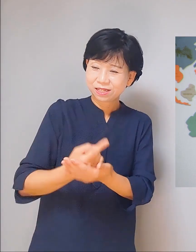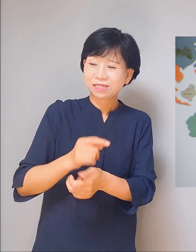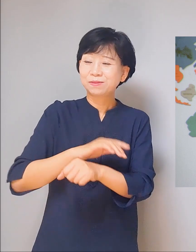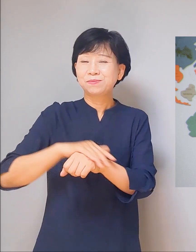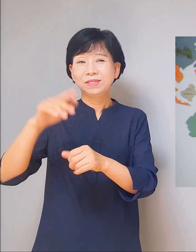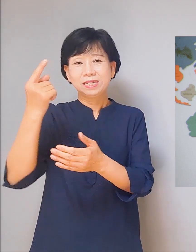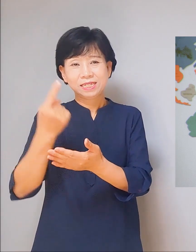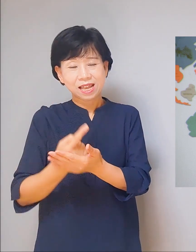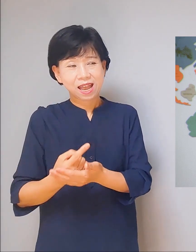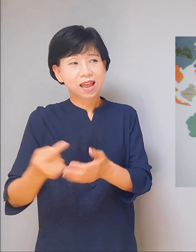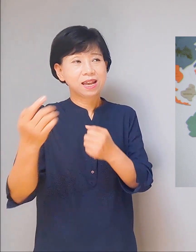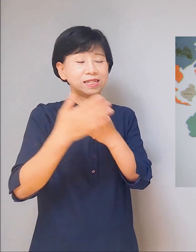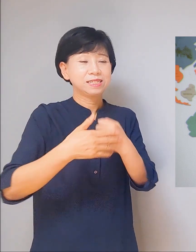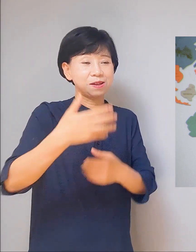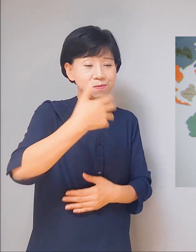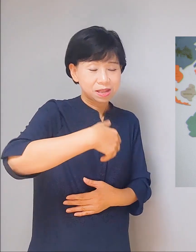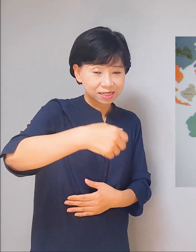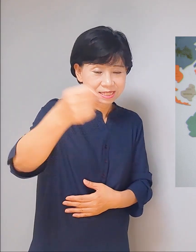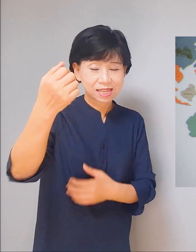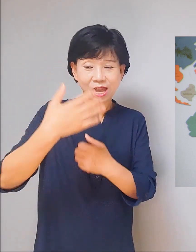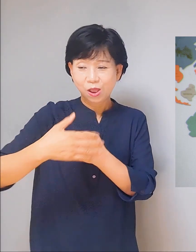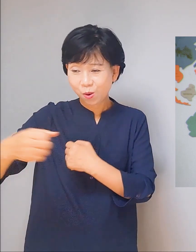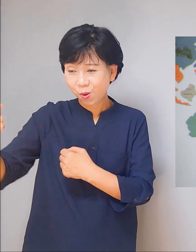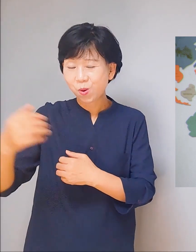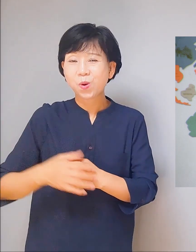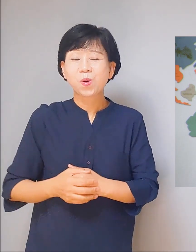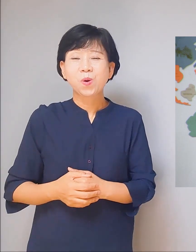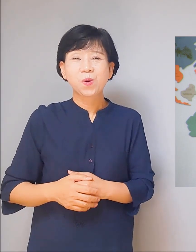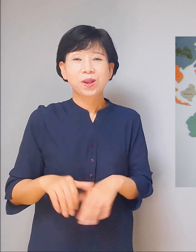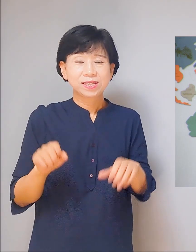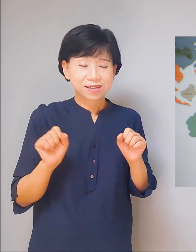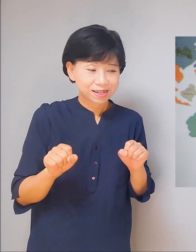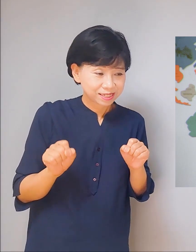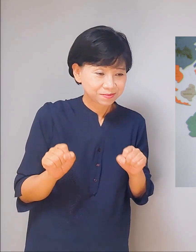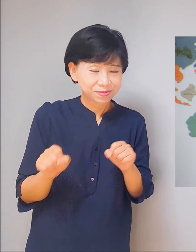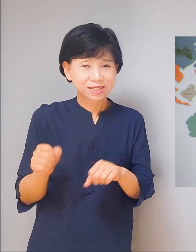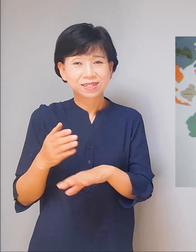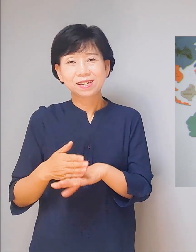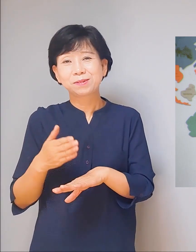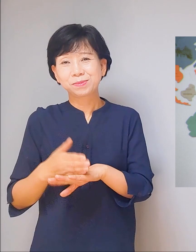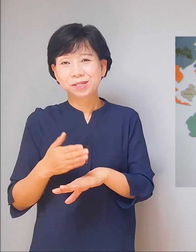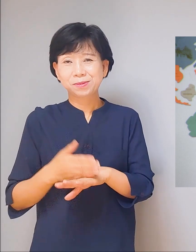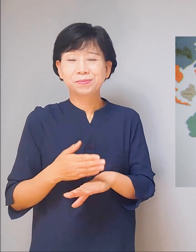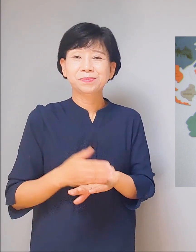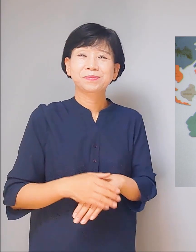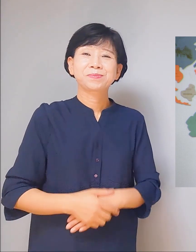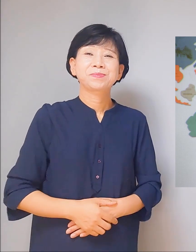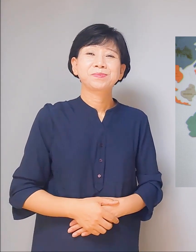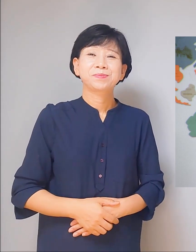많이 받으세요. 안녕하세요. 네, 감사합니다. 네.